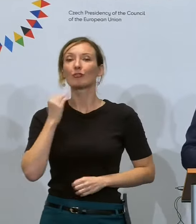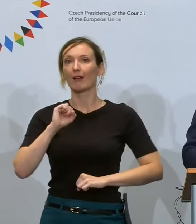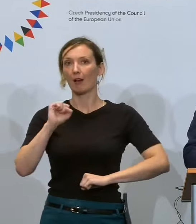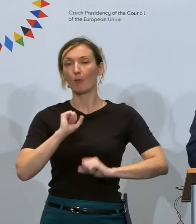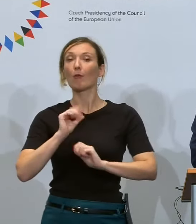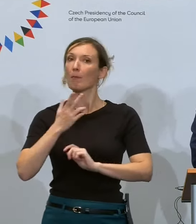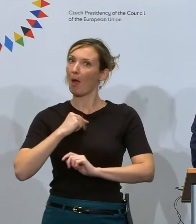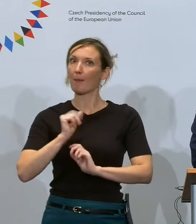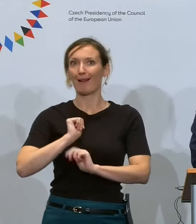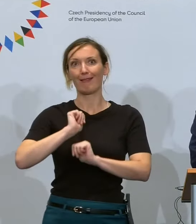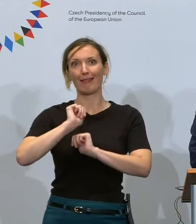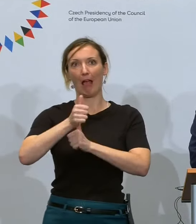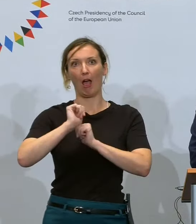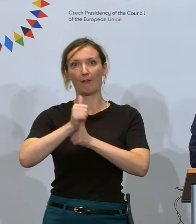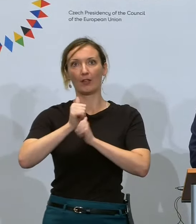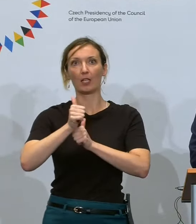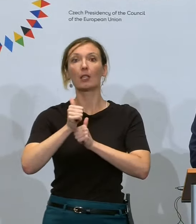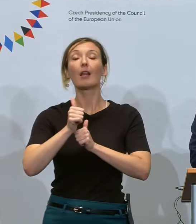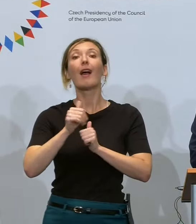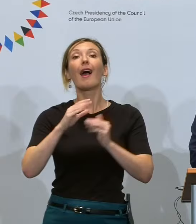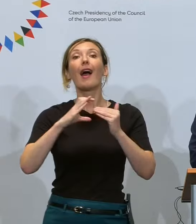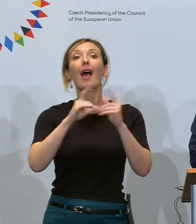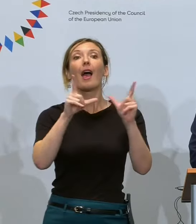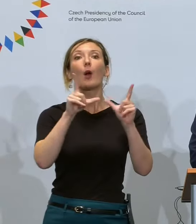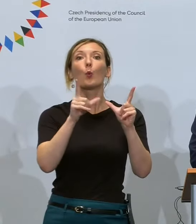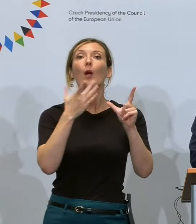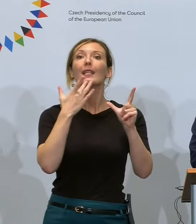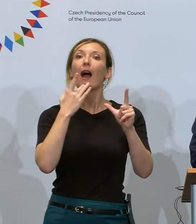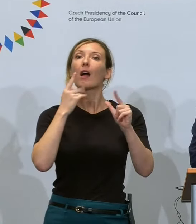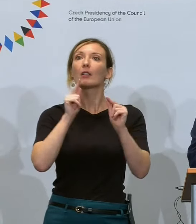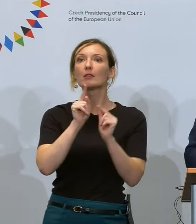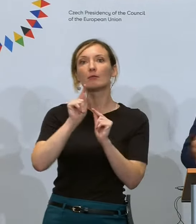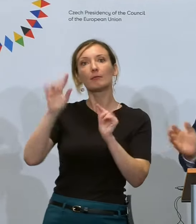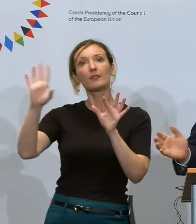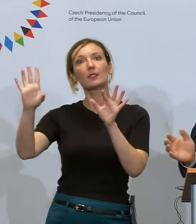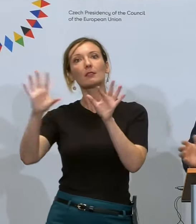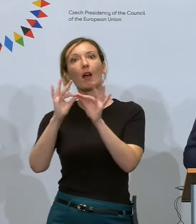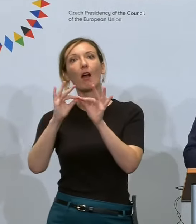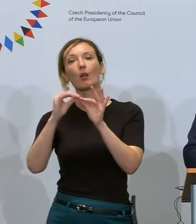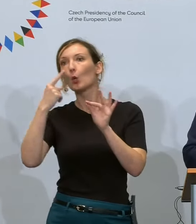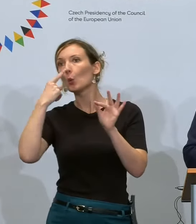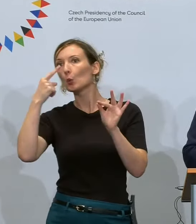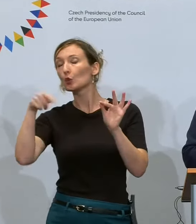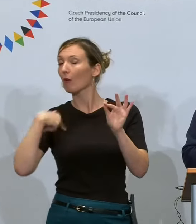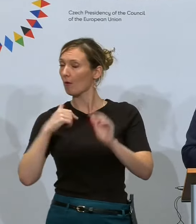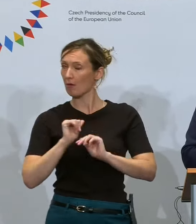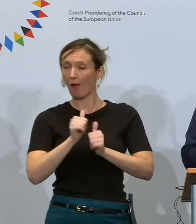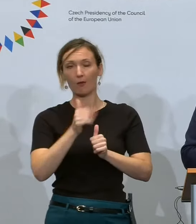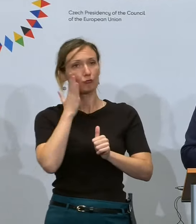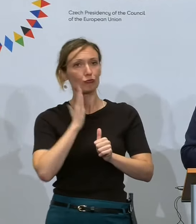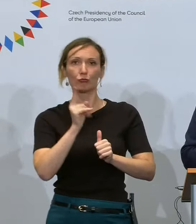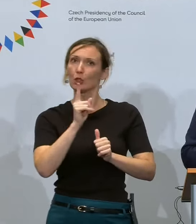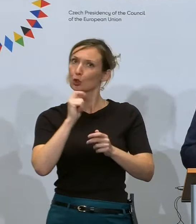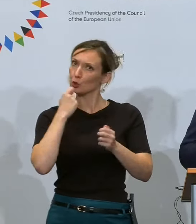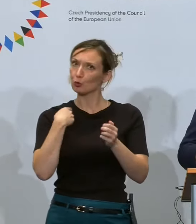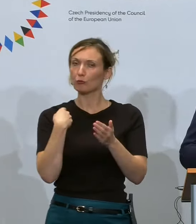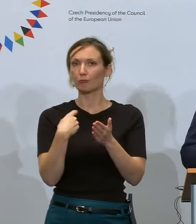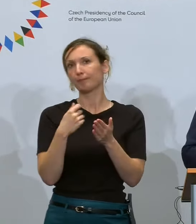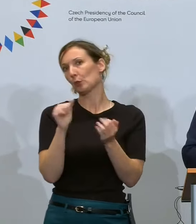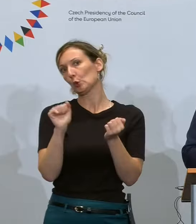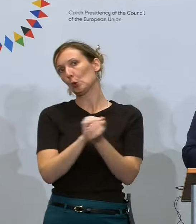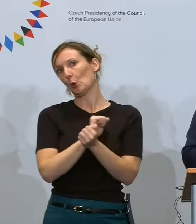měsíců kompletně přehodnotit politiku Evropské unie vůči Rusku. A jak již zaznělo od